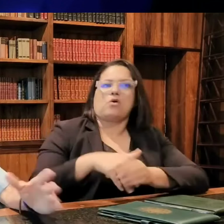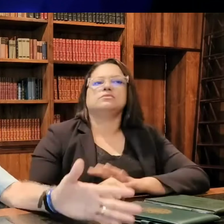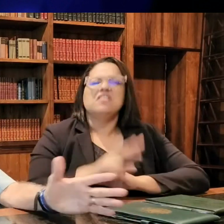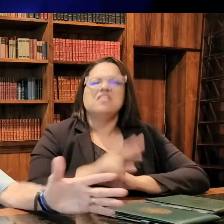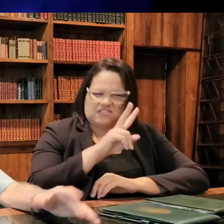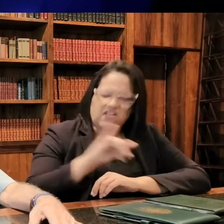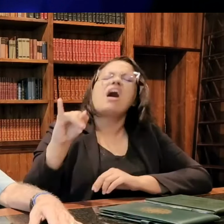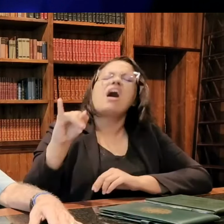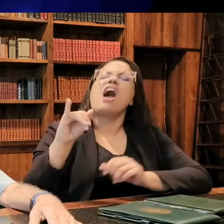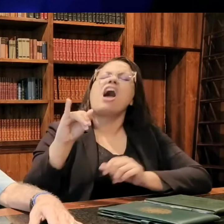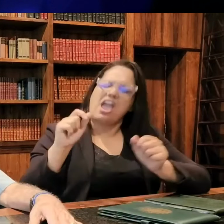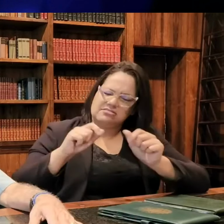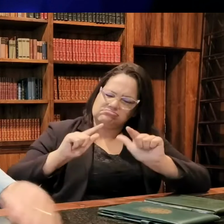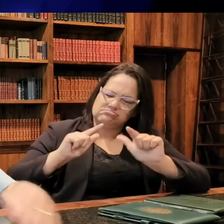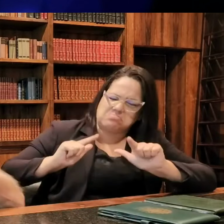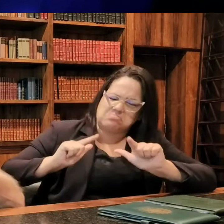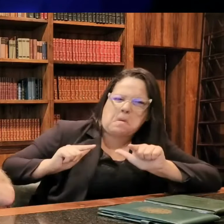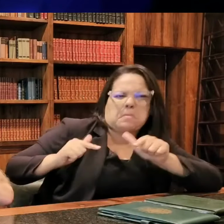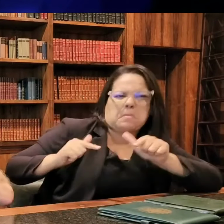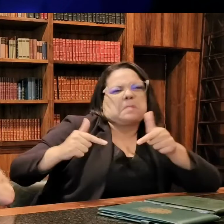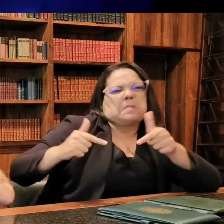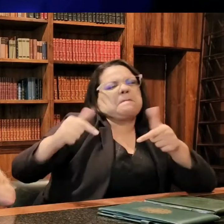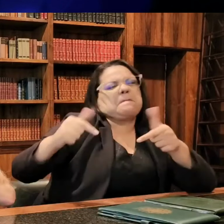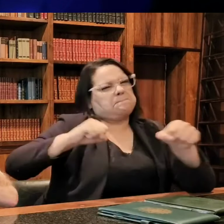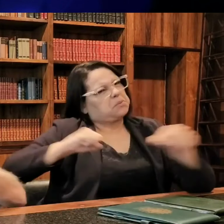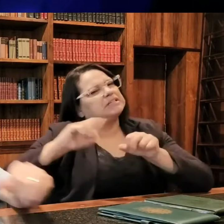vão O fazer a pessoal diferença? ficando, né?